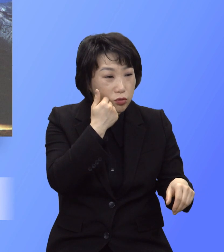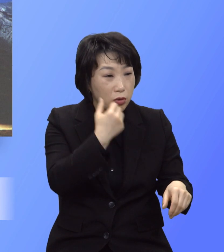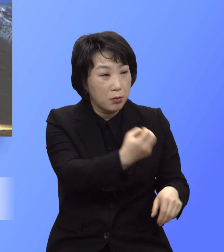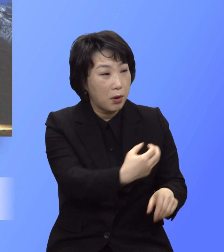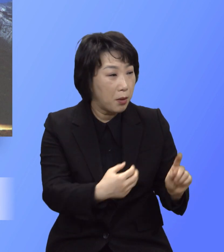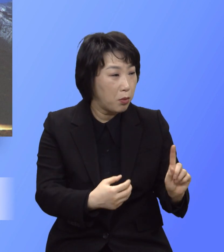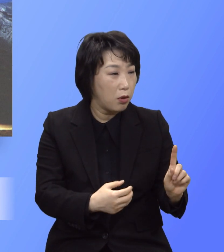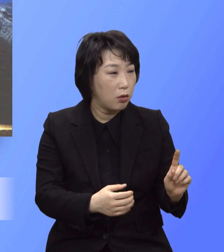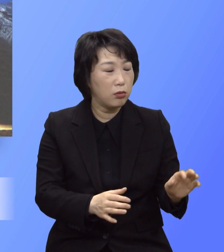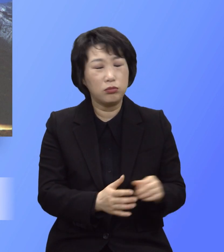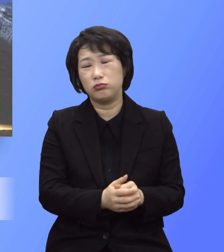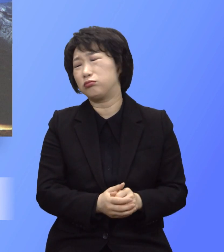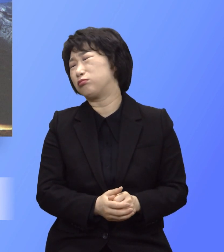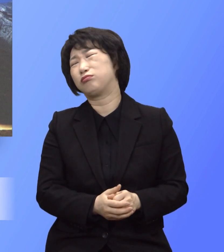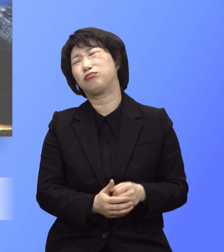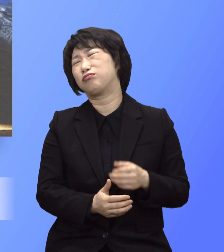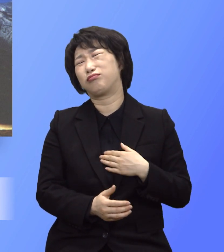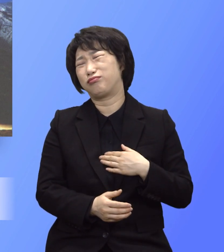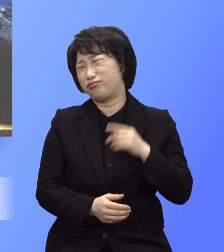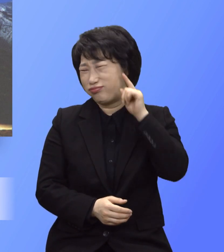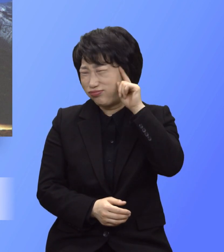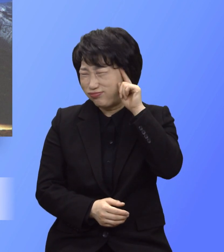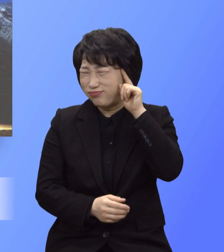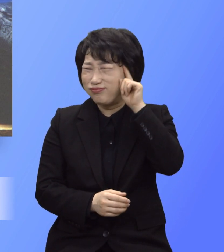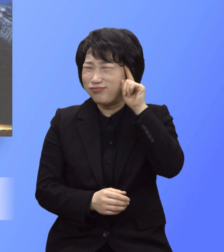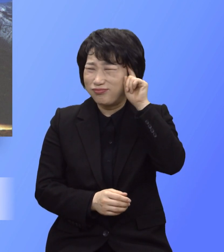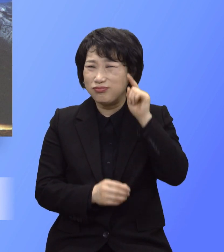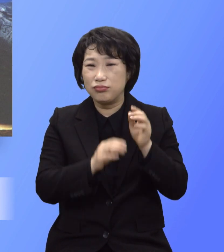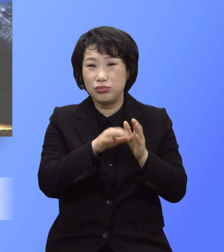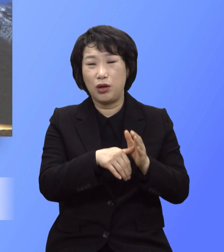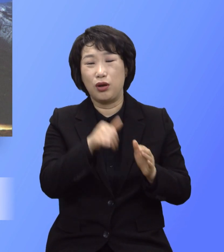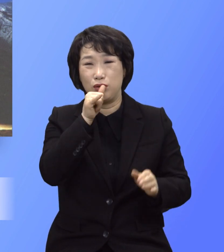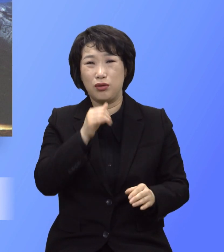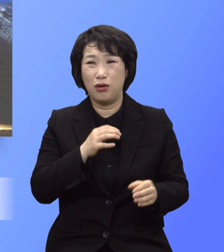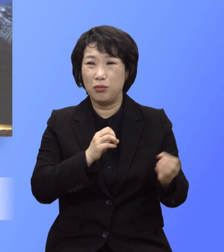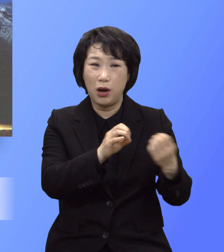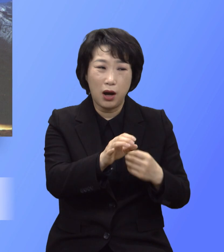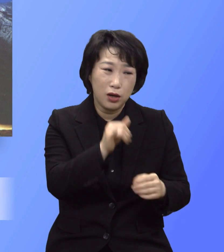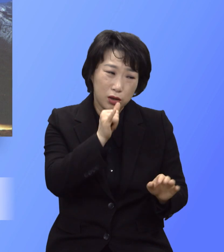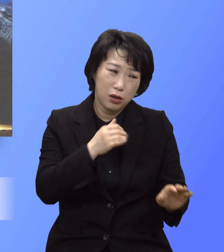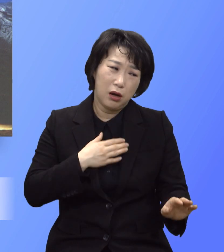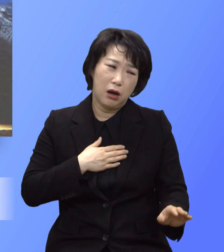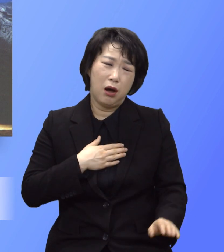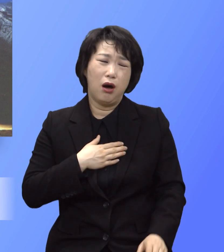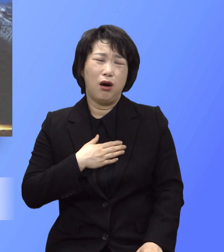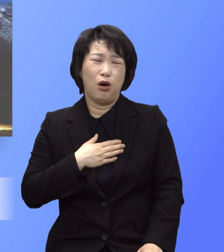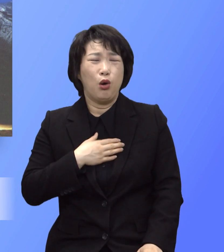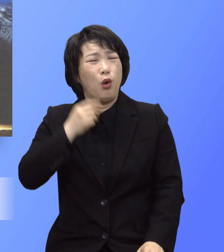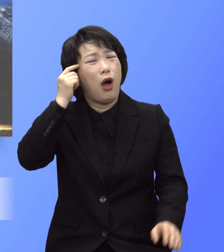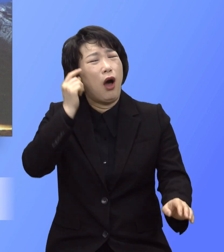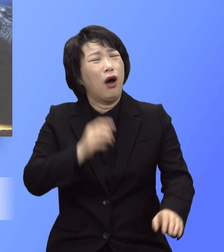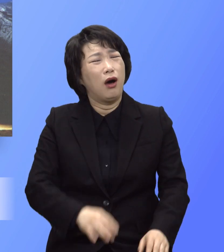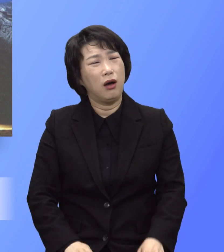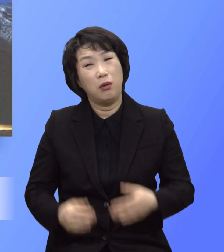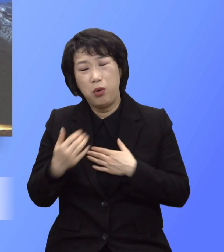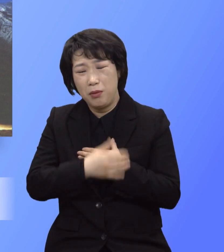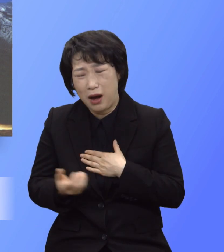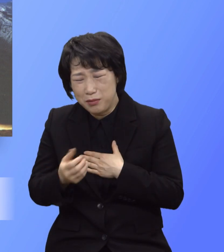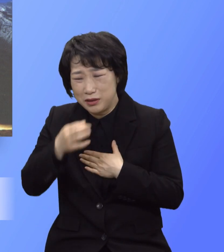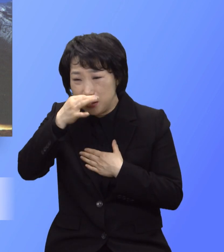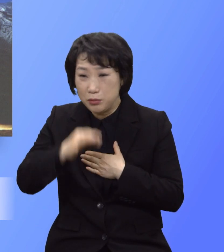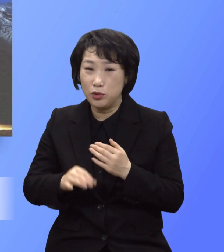소리가 나도 모르게 짜증스럽게 입에서 나가요. 나도 모르게 몸이 힘들